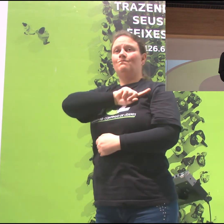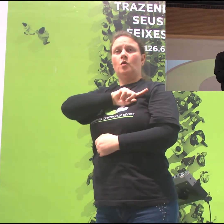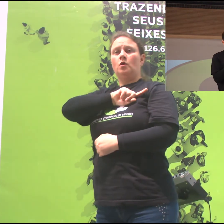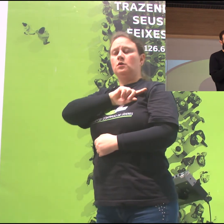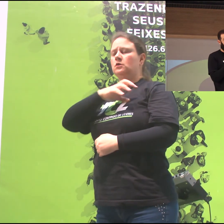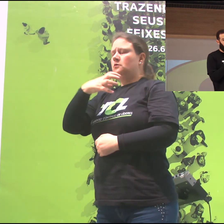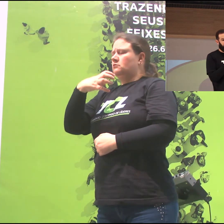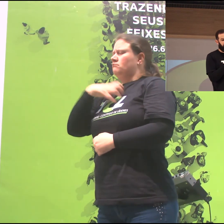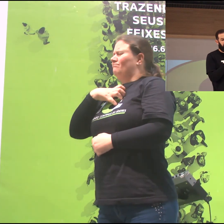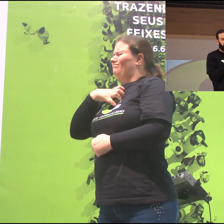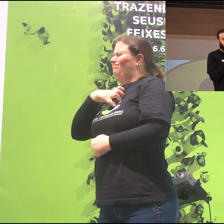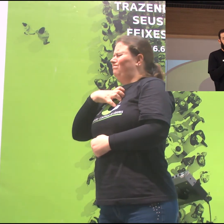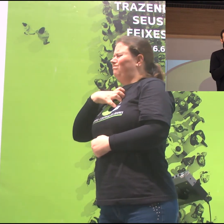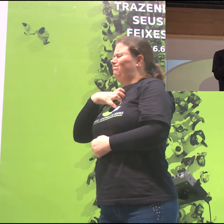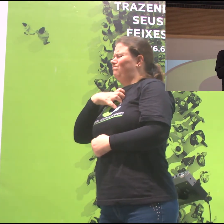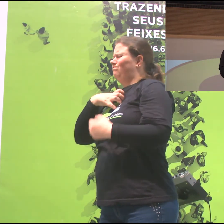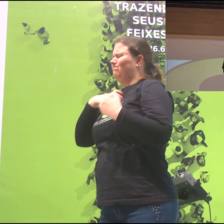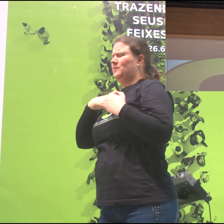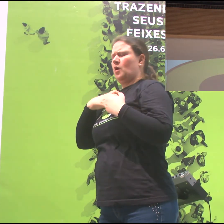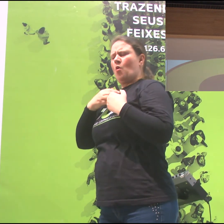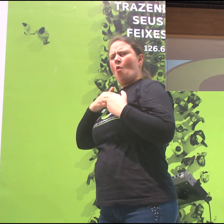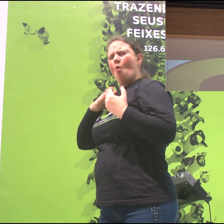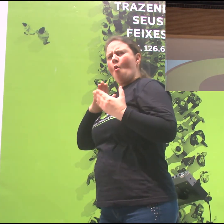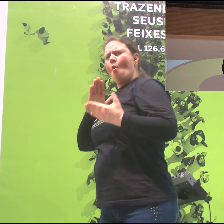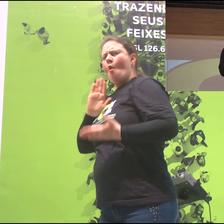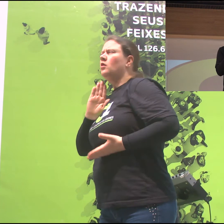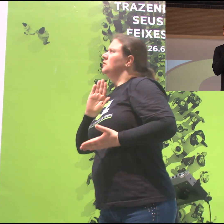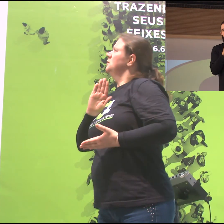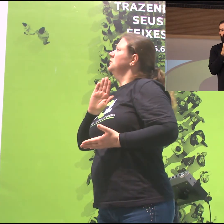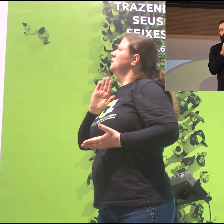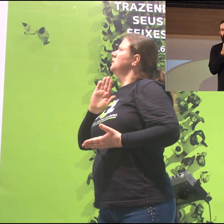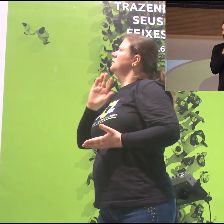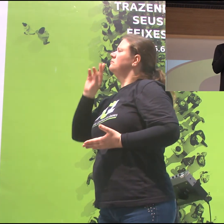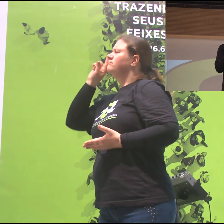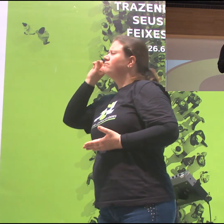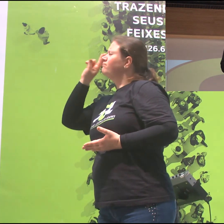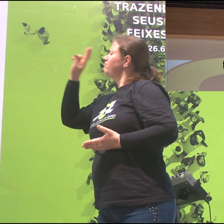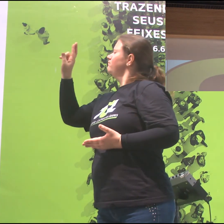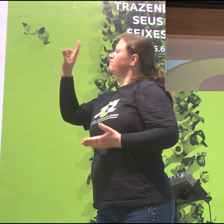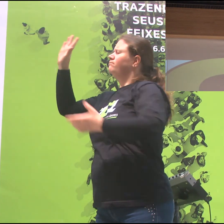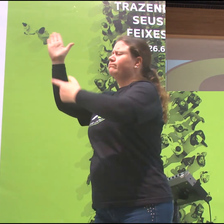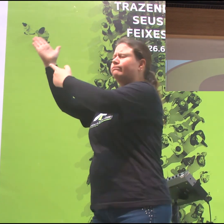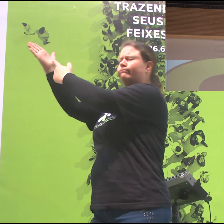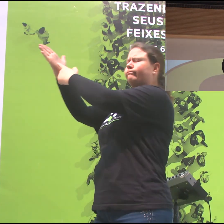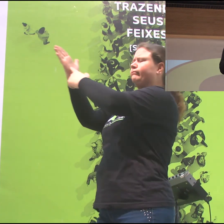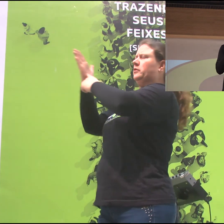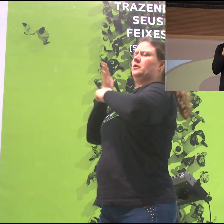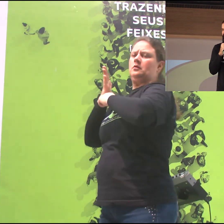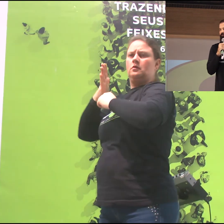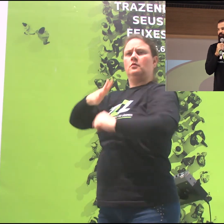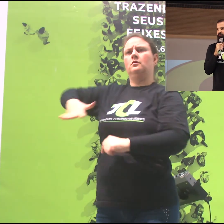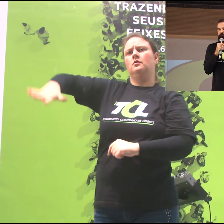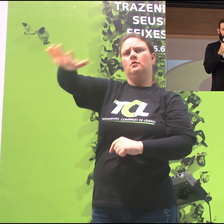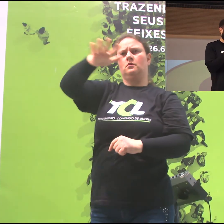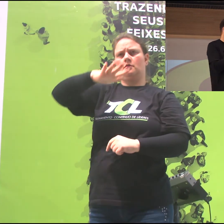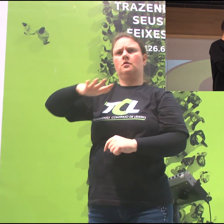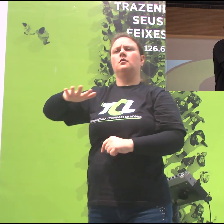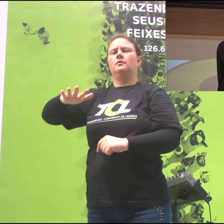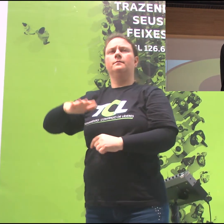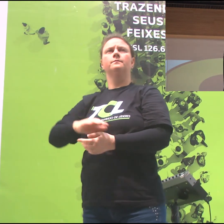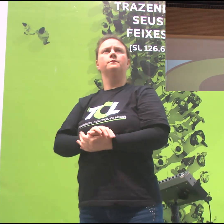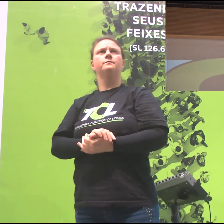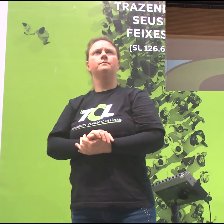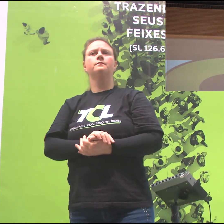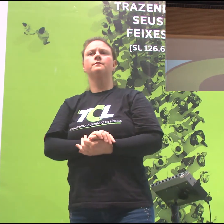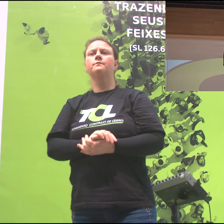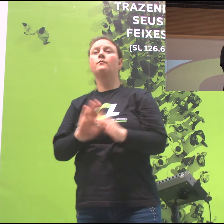mais poder de Jesus nós veremos se manifestar no nosso meio. Amém? Amém?